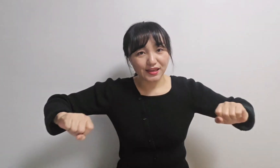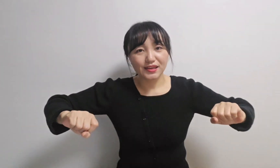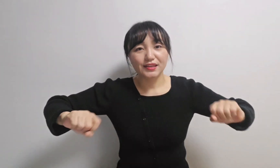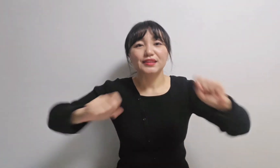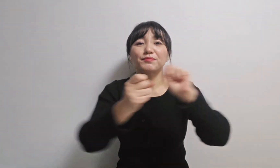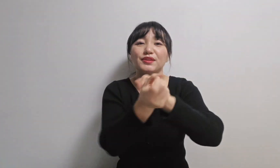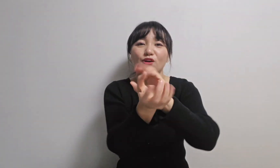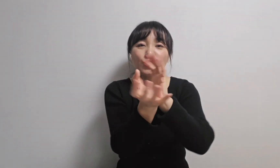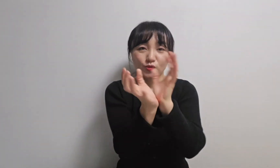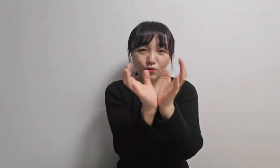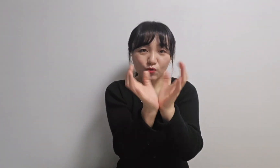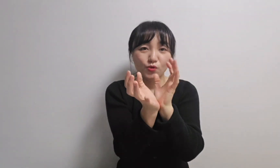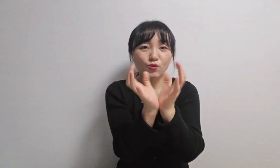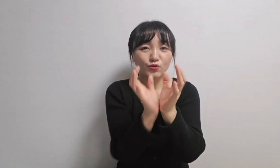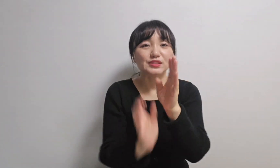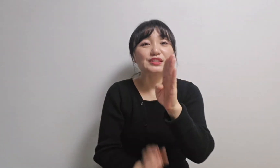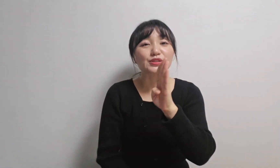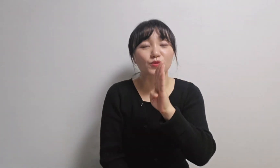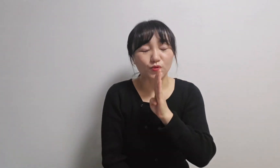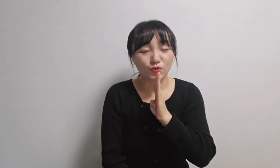들에 피어도 꽃이고,